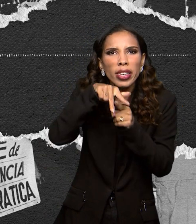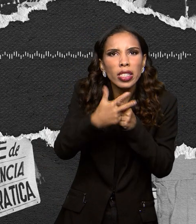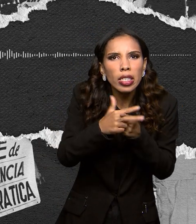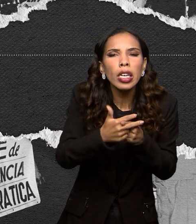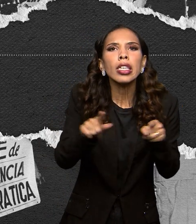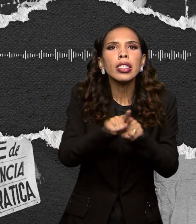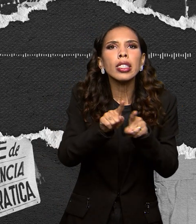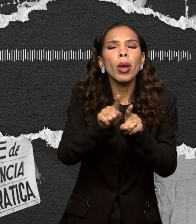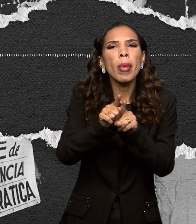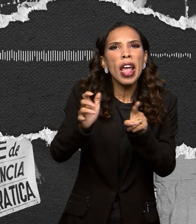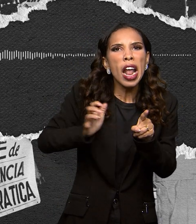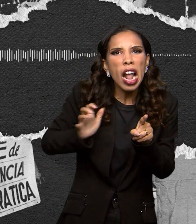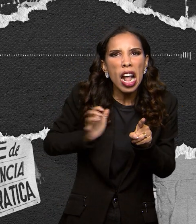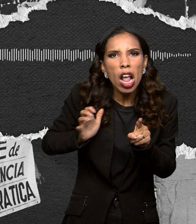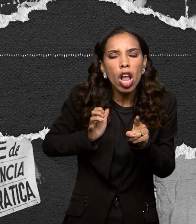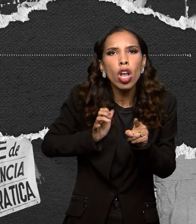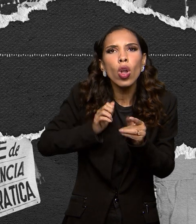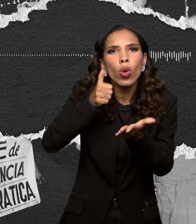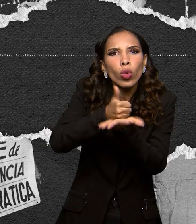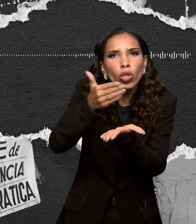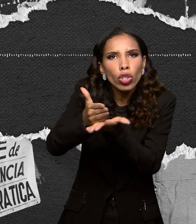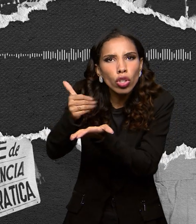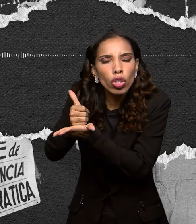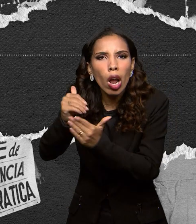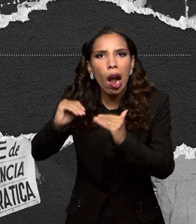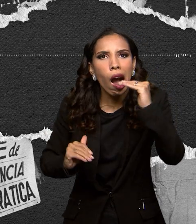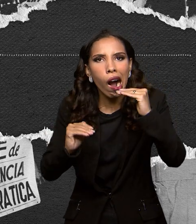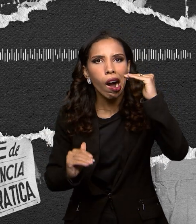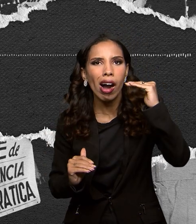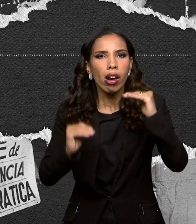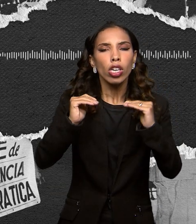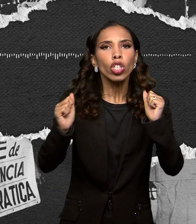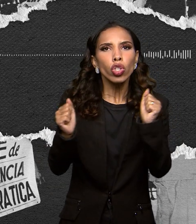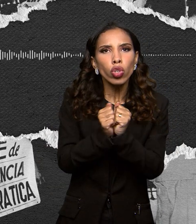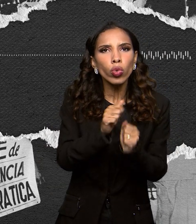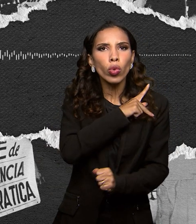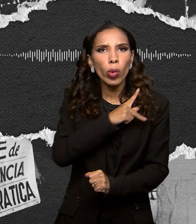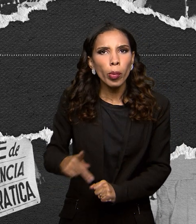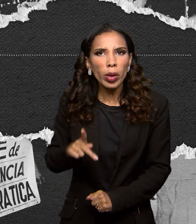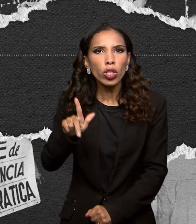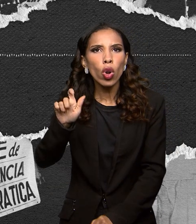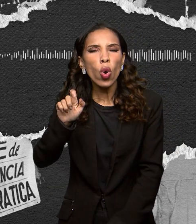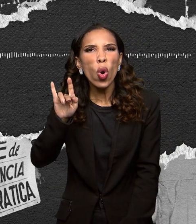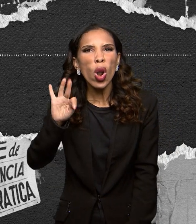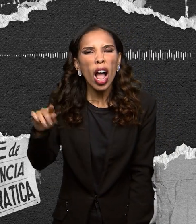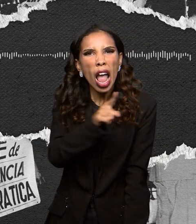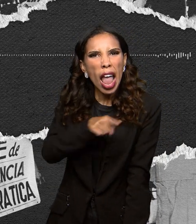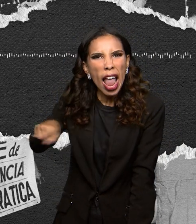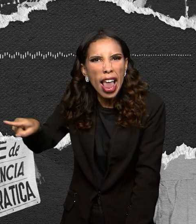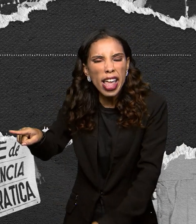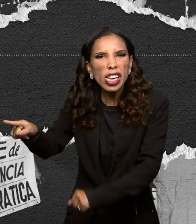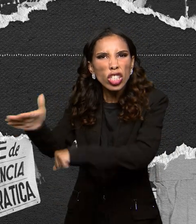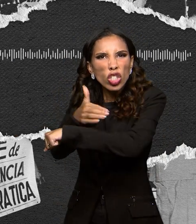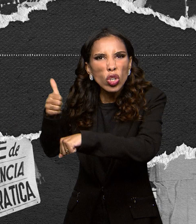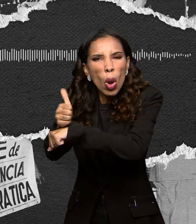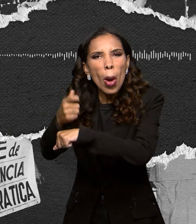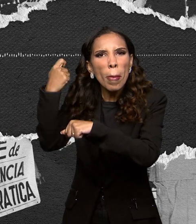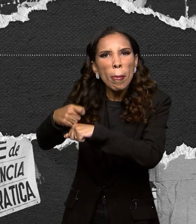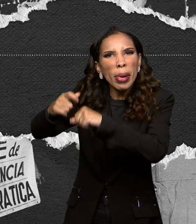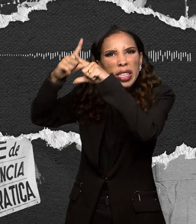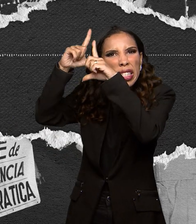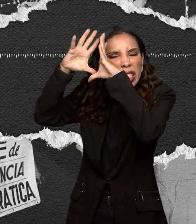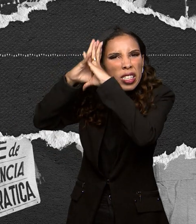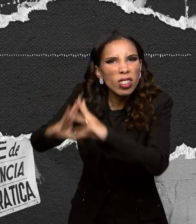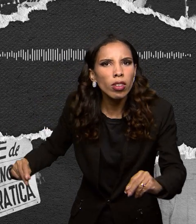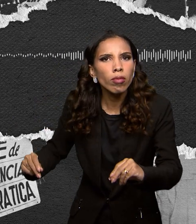se distribua ao lado da legalidade do presidente João Goulart. Os outros são os golpistas que devem ser repelidos. E desta